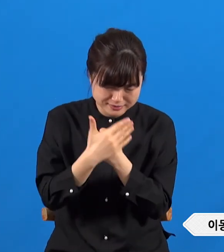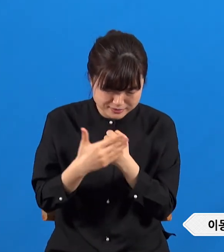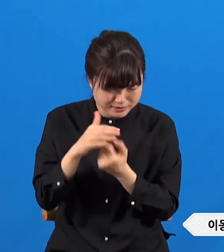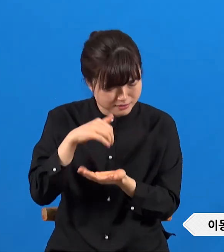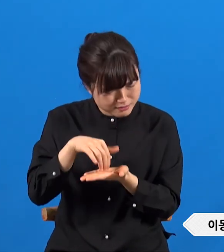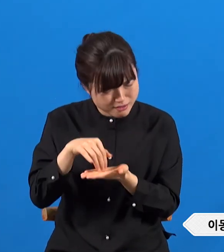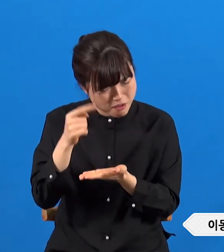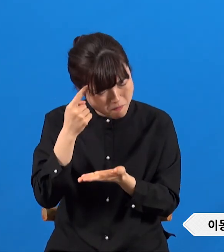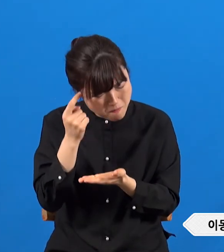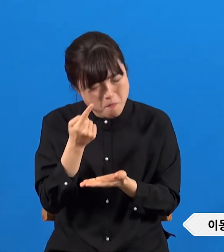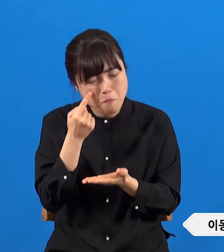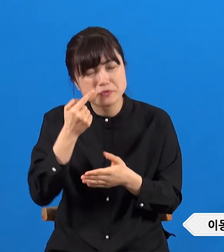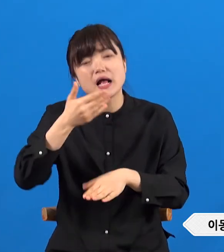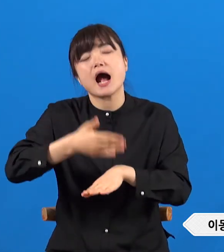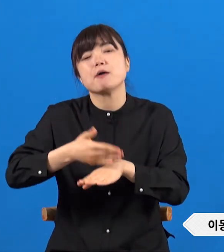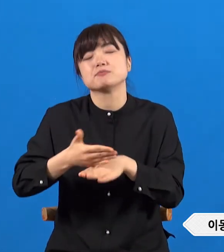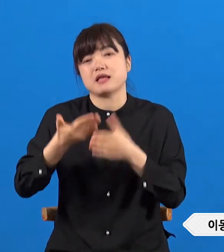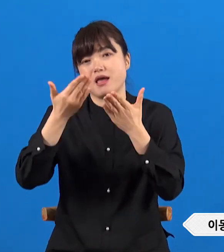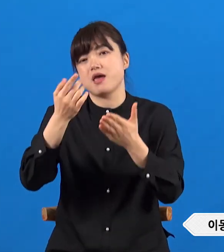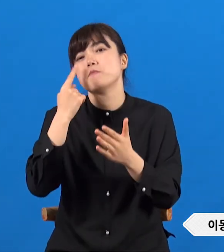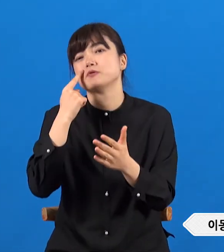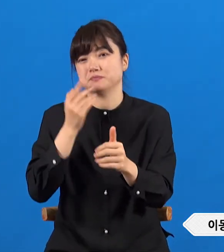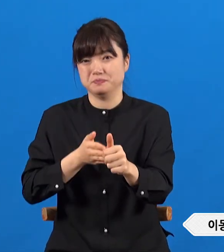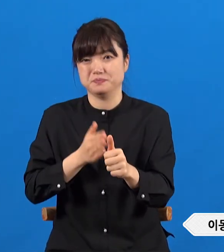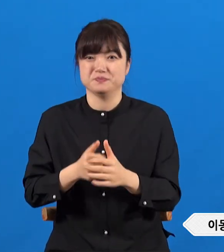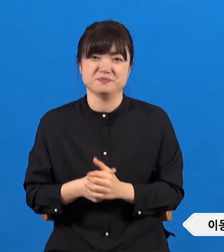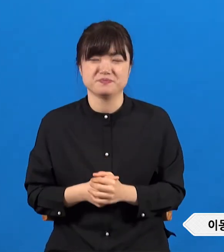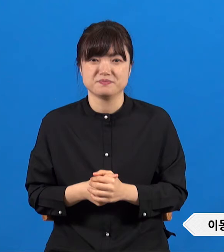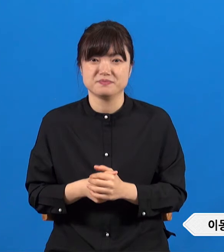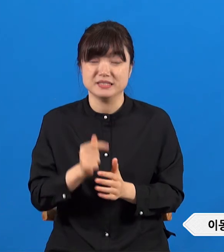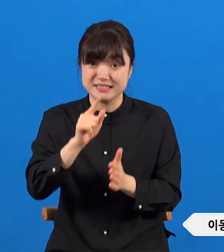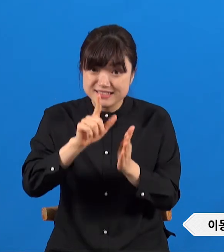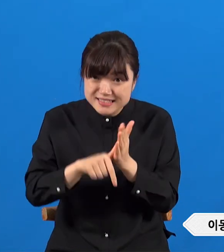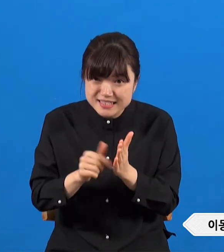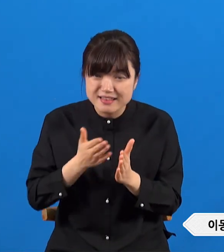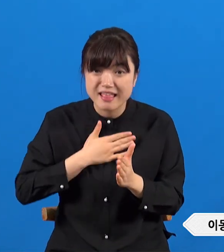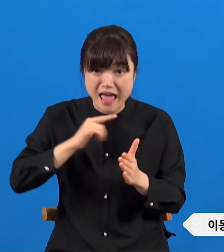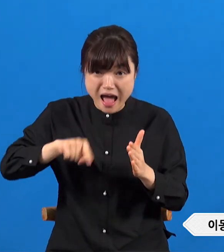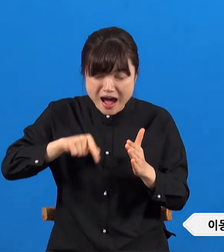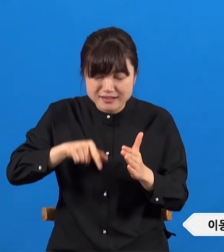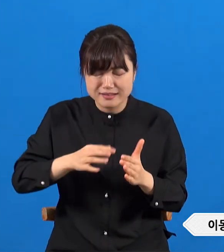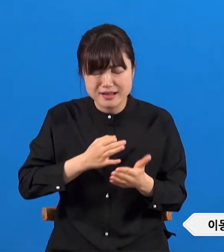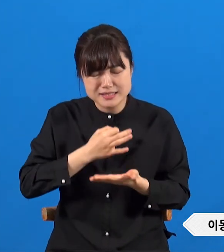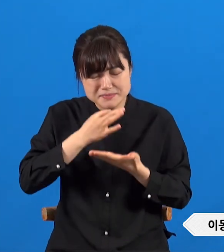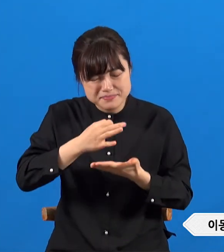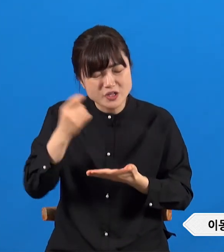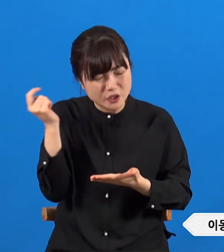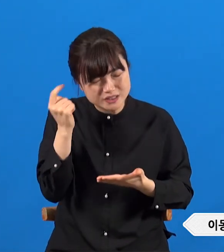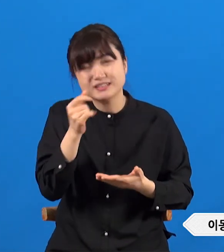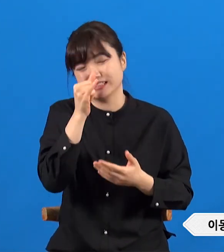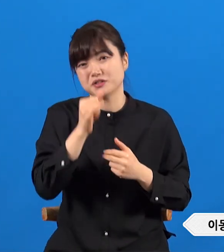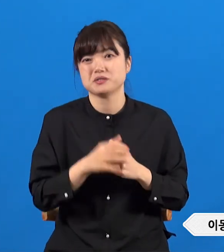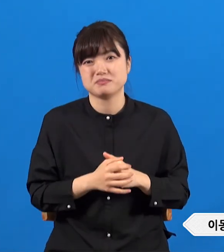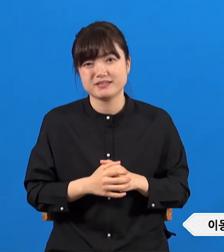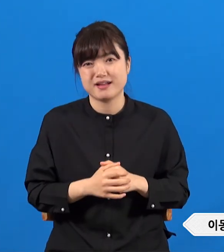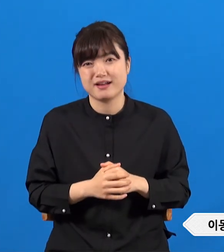은혜를 헤아려 감사를 드려보십시오. 그때 내 안에 혹시 이런 음성이